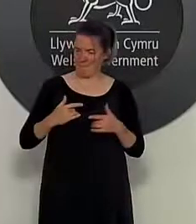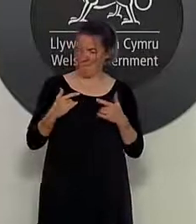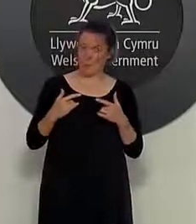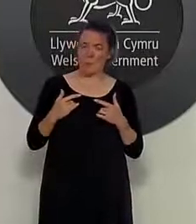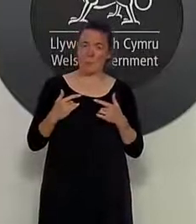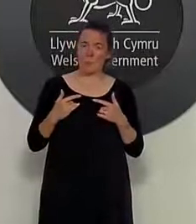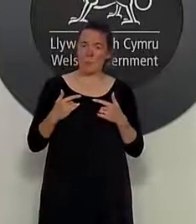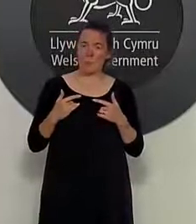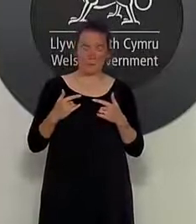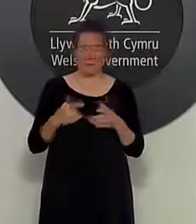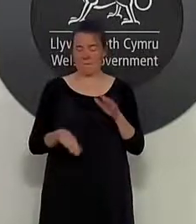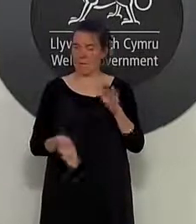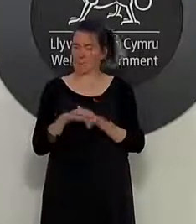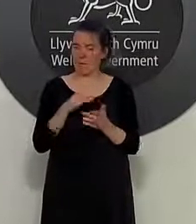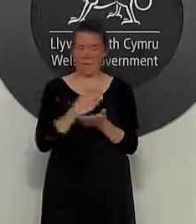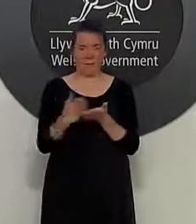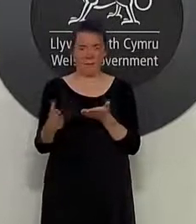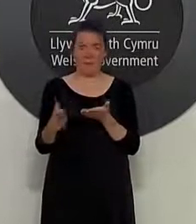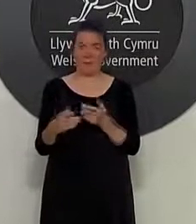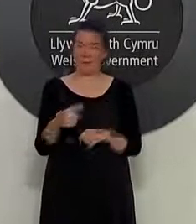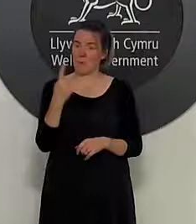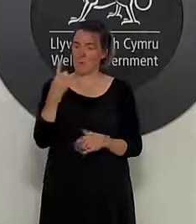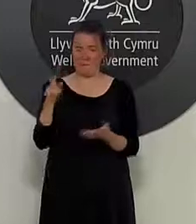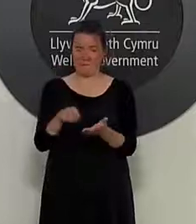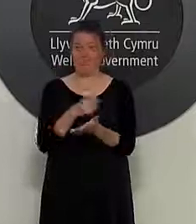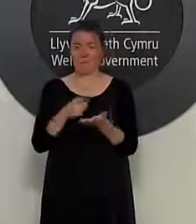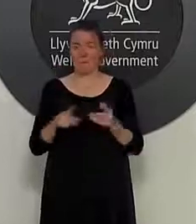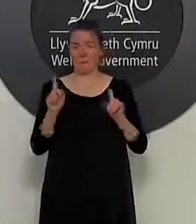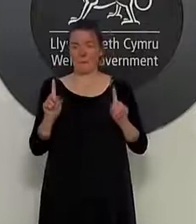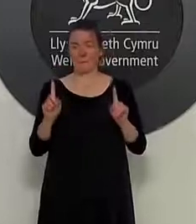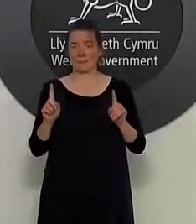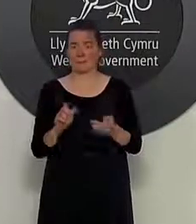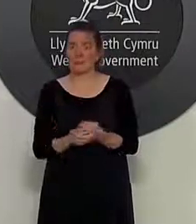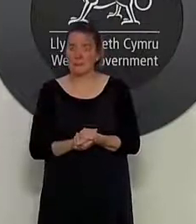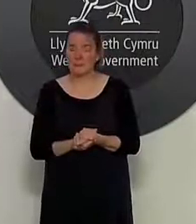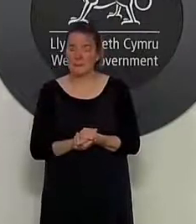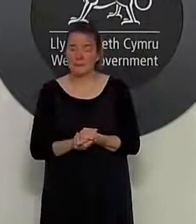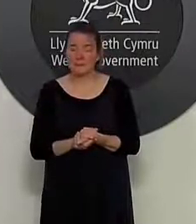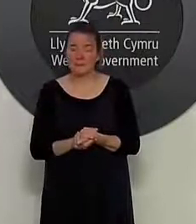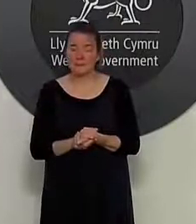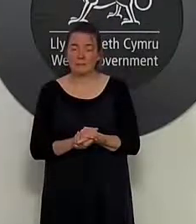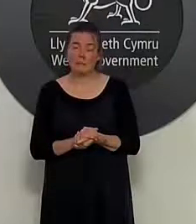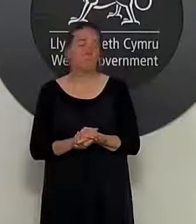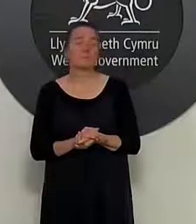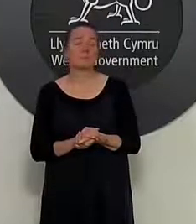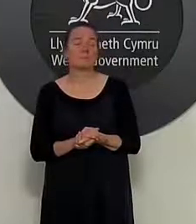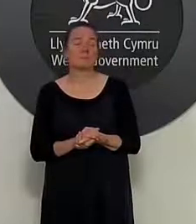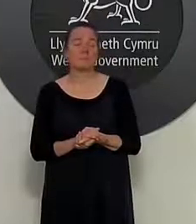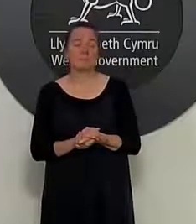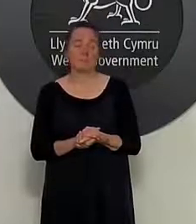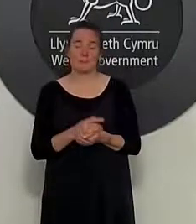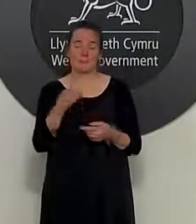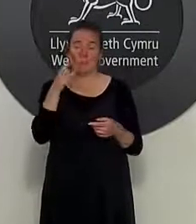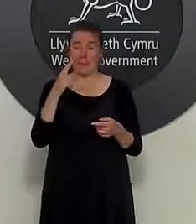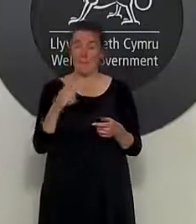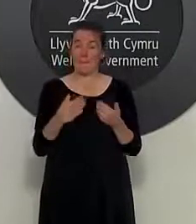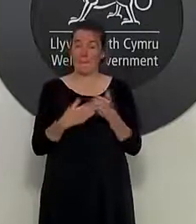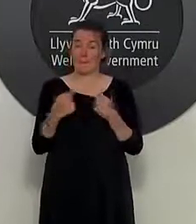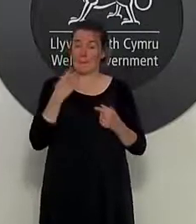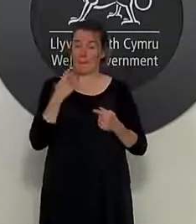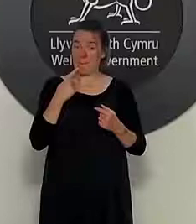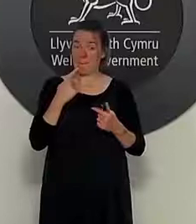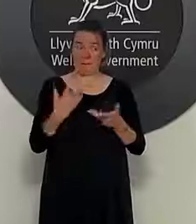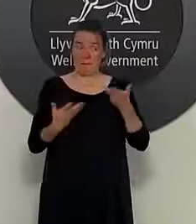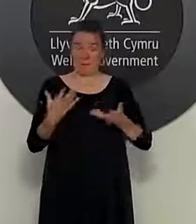hollol glir i bobl, dim ond un bleidlais, bydd da bobl, mae cymhlethdod yn llai na'r y system sydd da ni